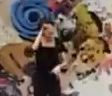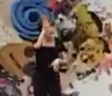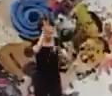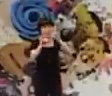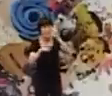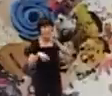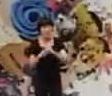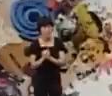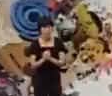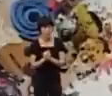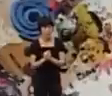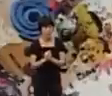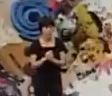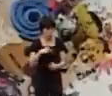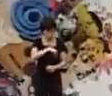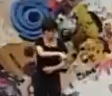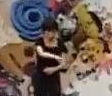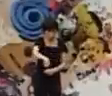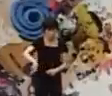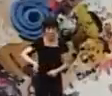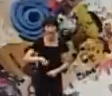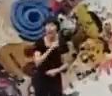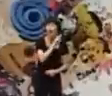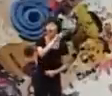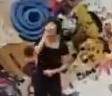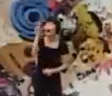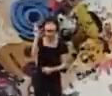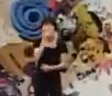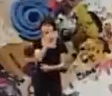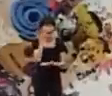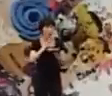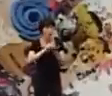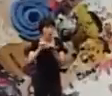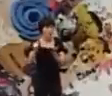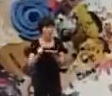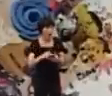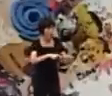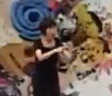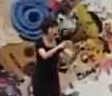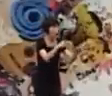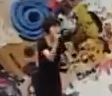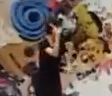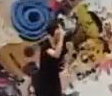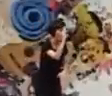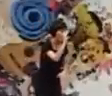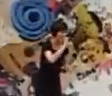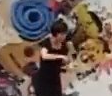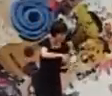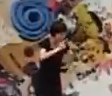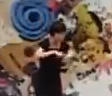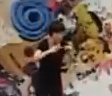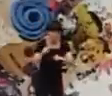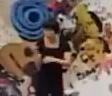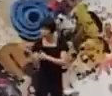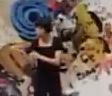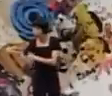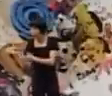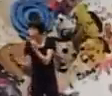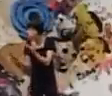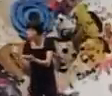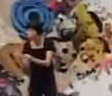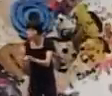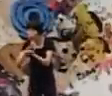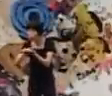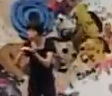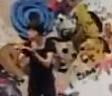㗎，周圍咧色彩繽紛。啊，呢邊咧可能係漆黑嘅森林啦，隔離咧就可能